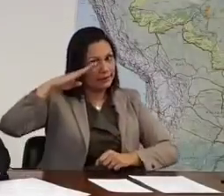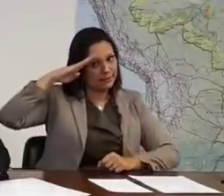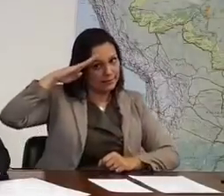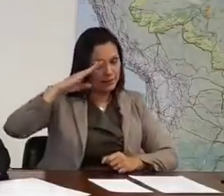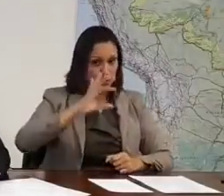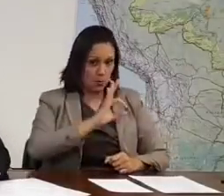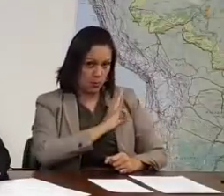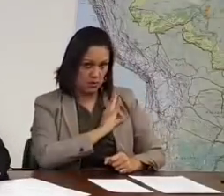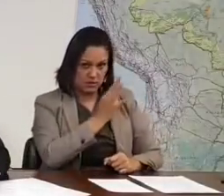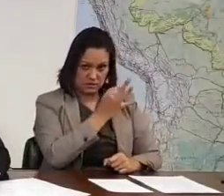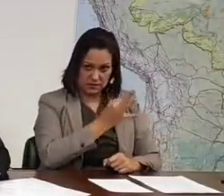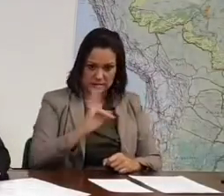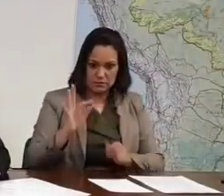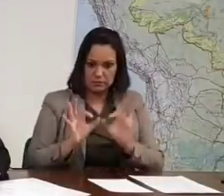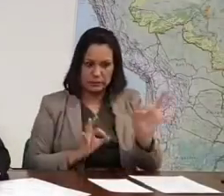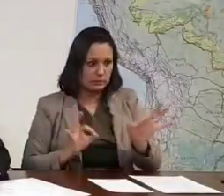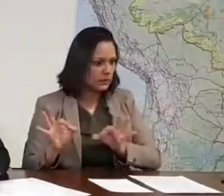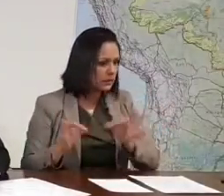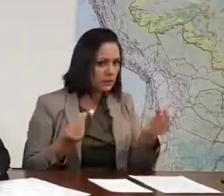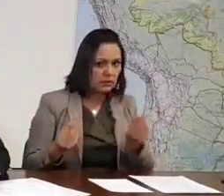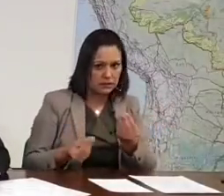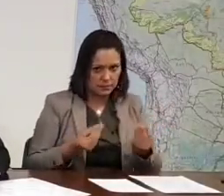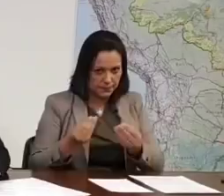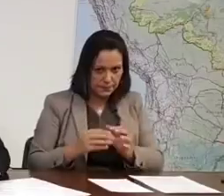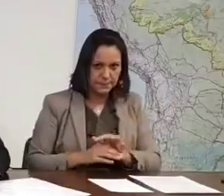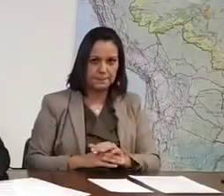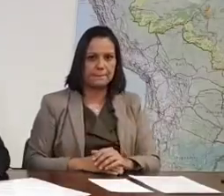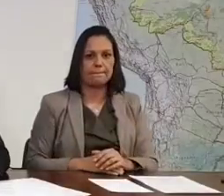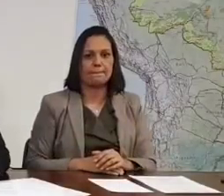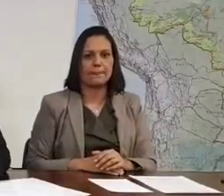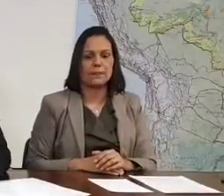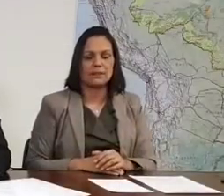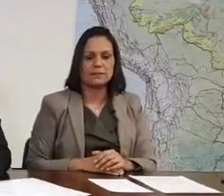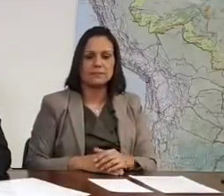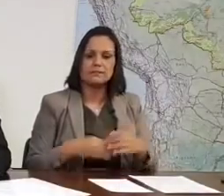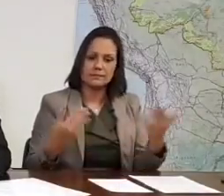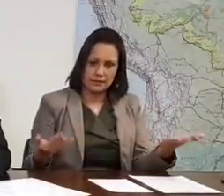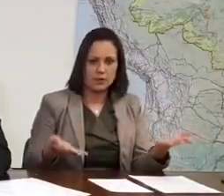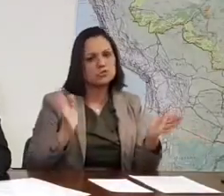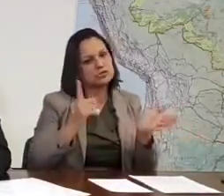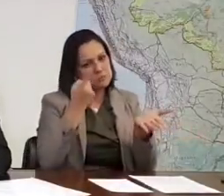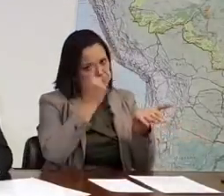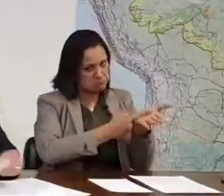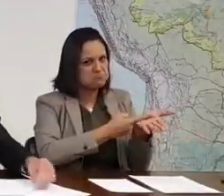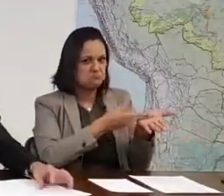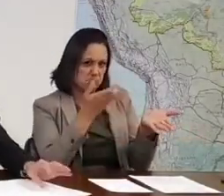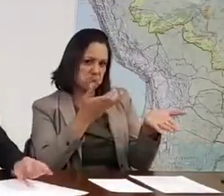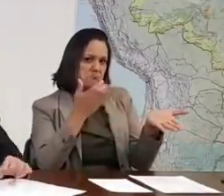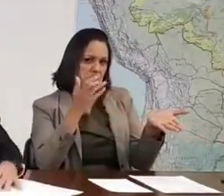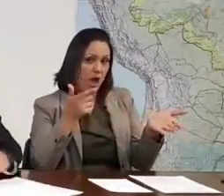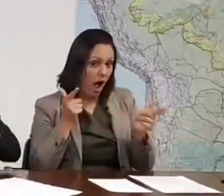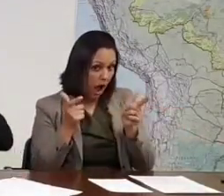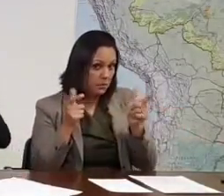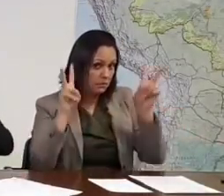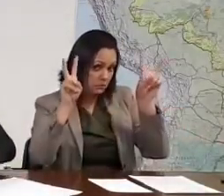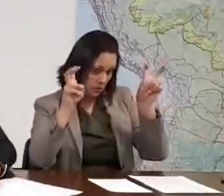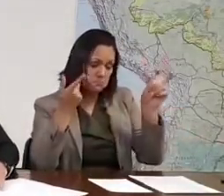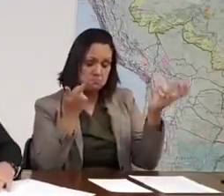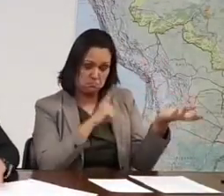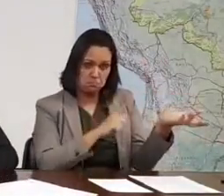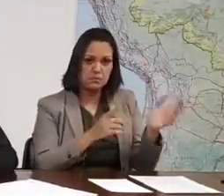preparar para isso daí. Bem, tocante às armas, estamos cumprindo, não custa nada falar, né? O que